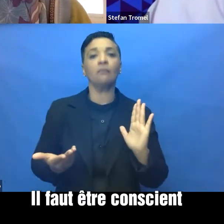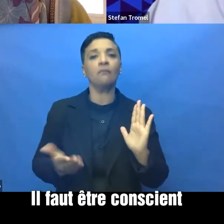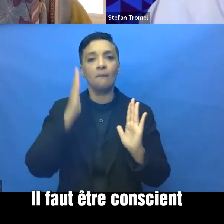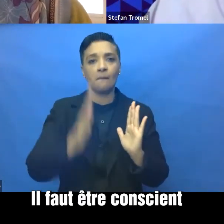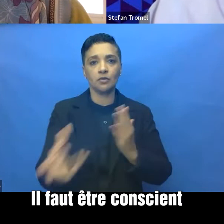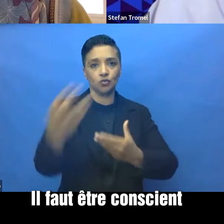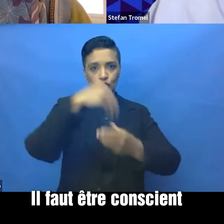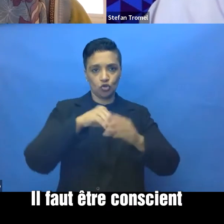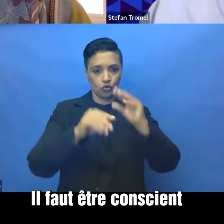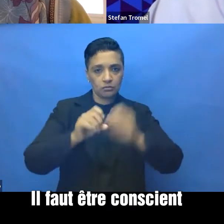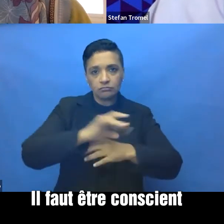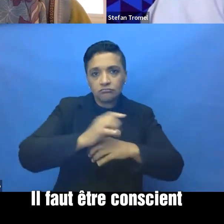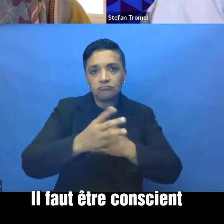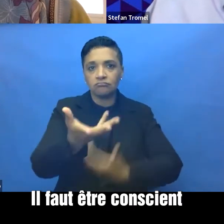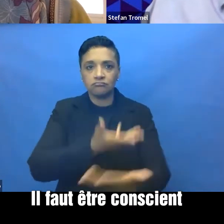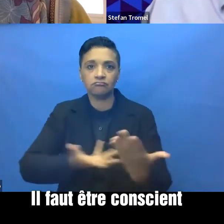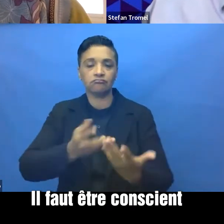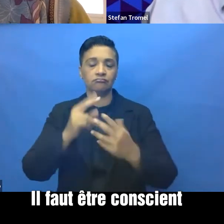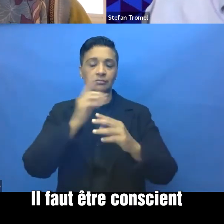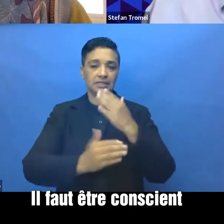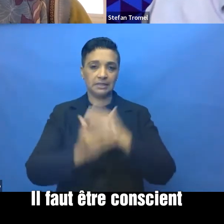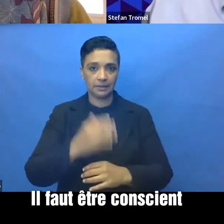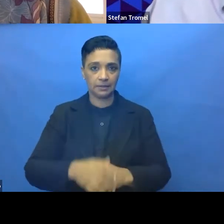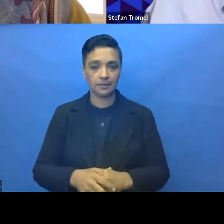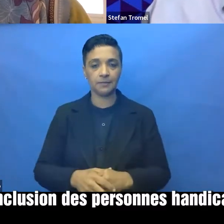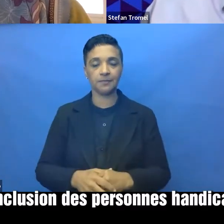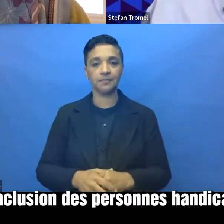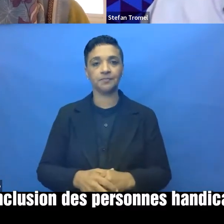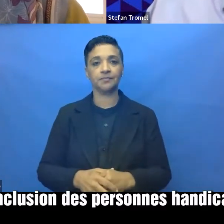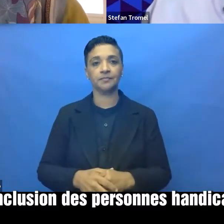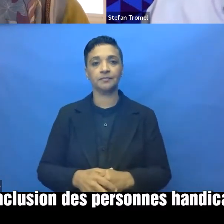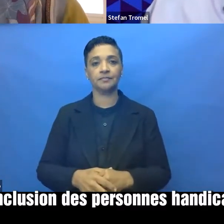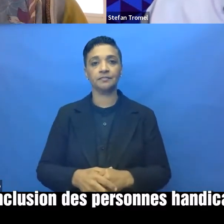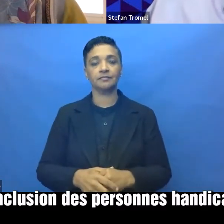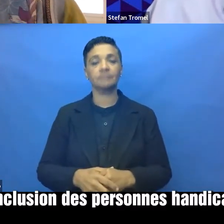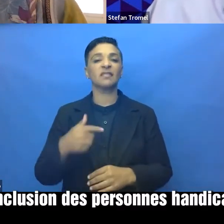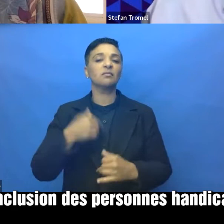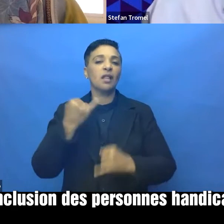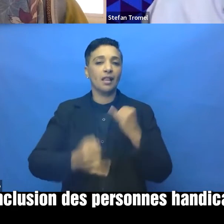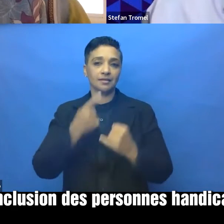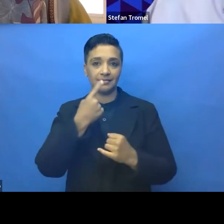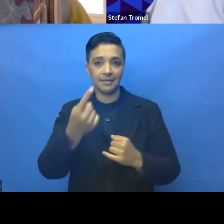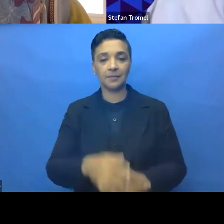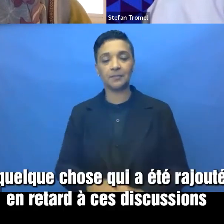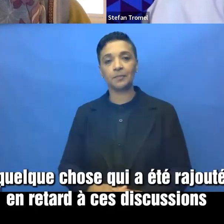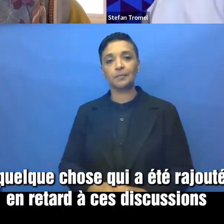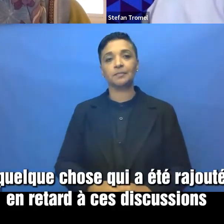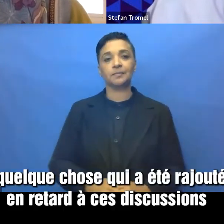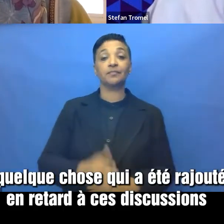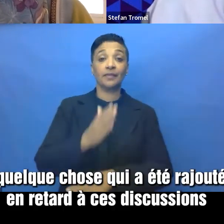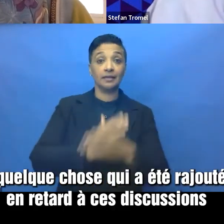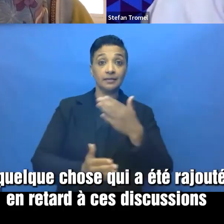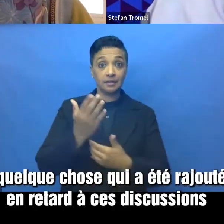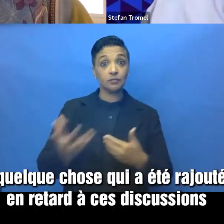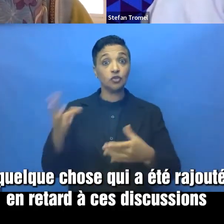des personnes handicapées soient invitées à ces processus. Il faut être